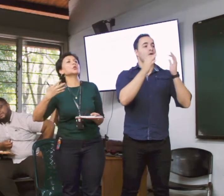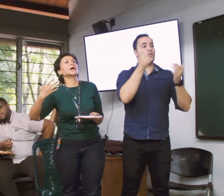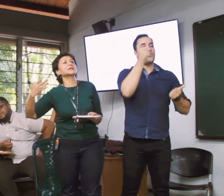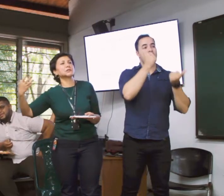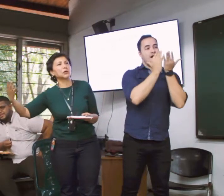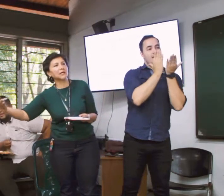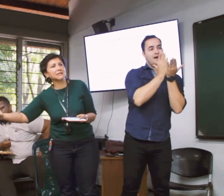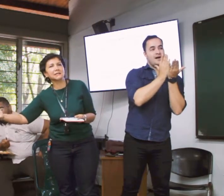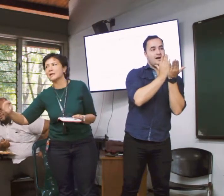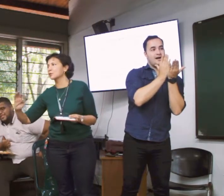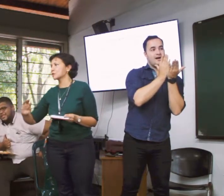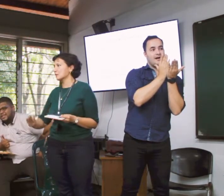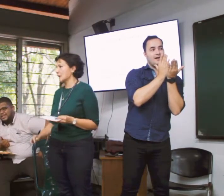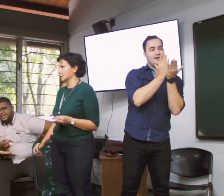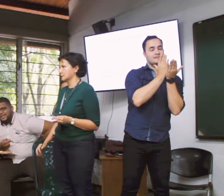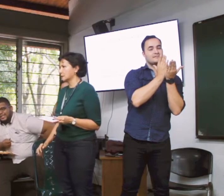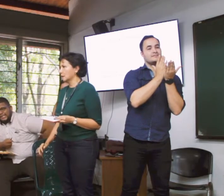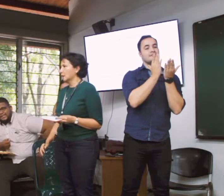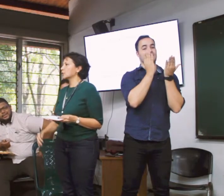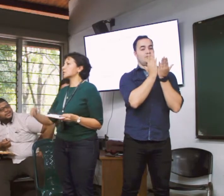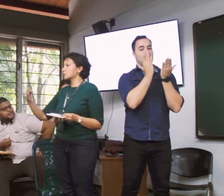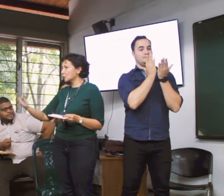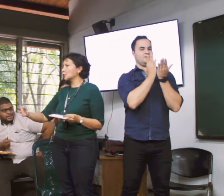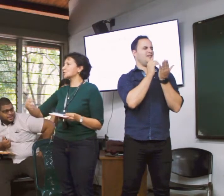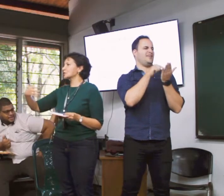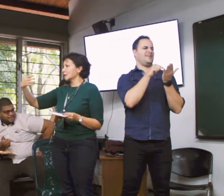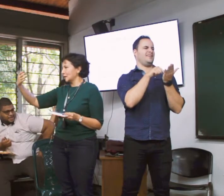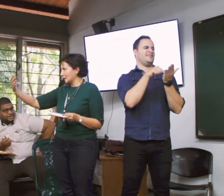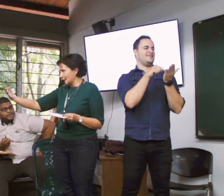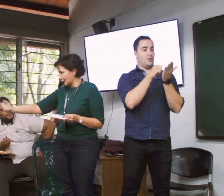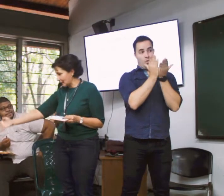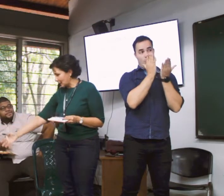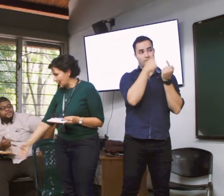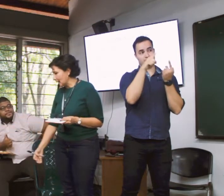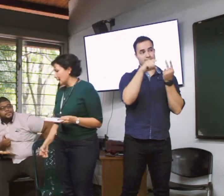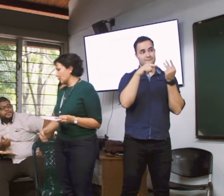o educaciones estamos hablando. Los estudios